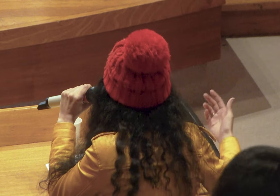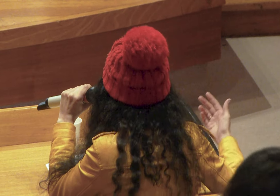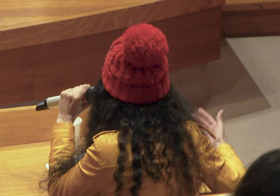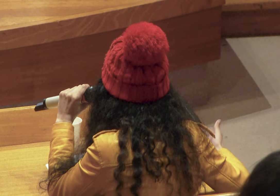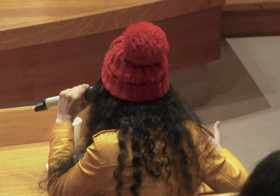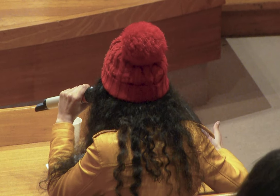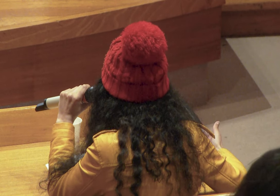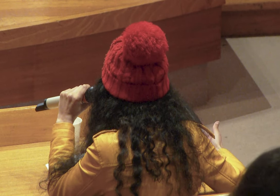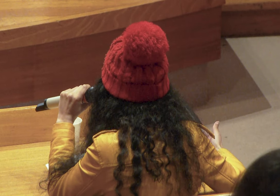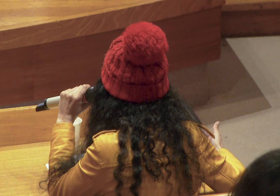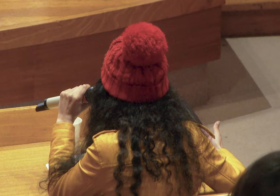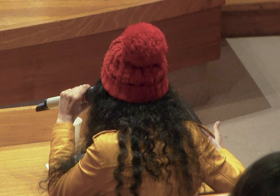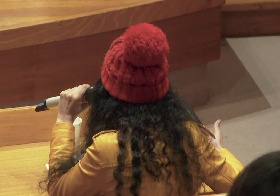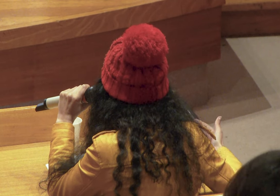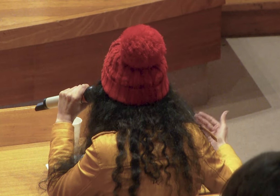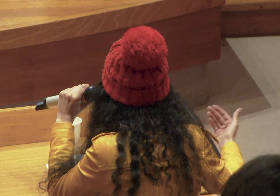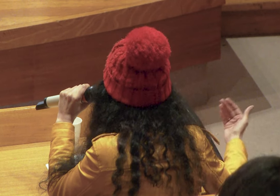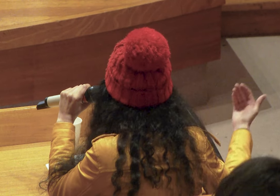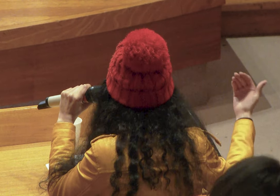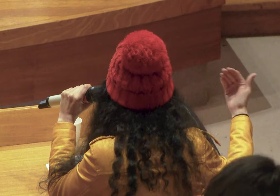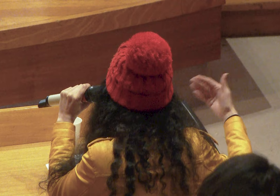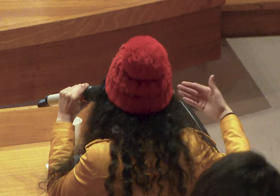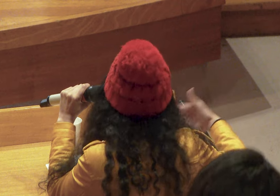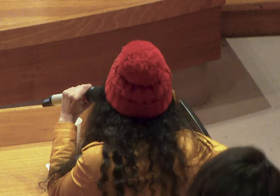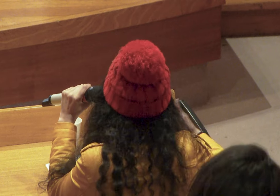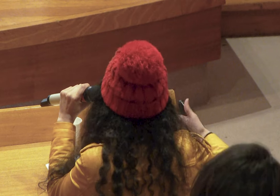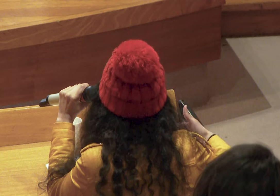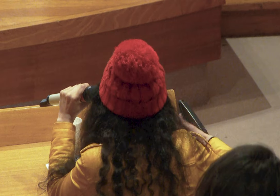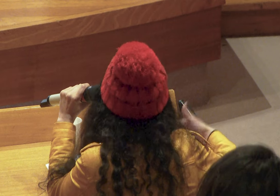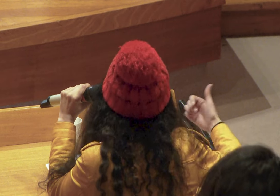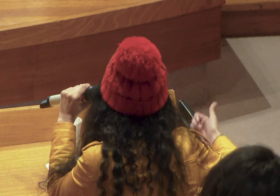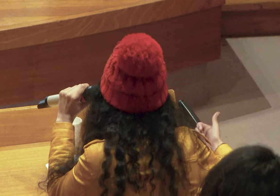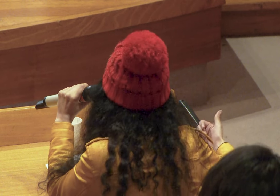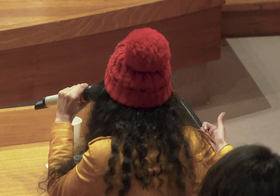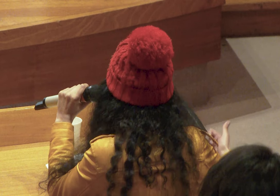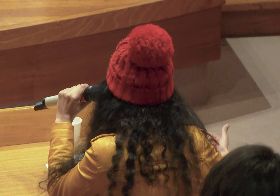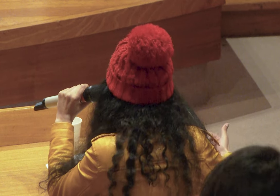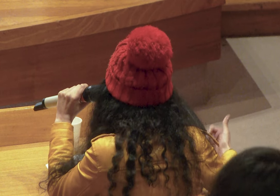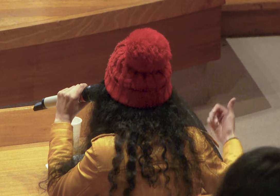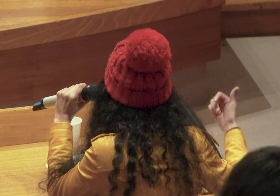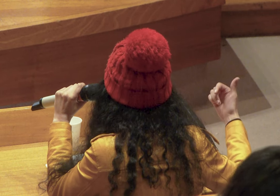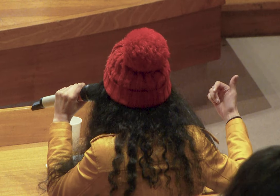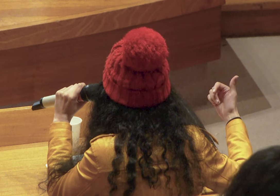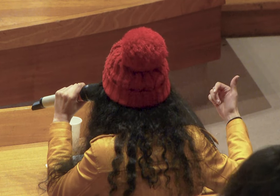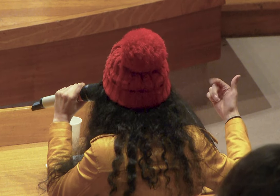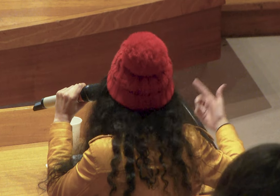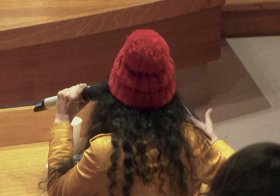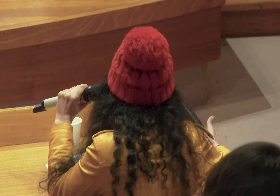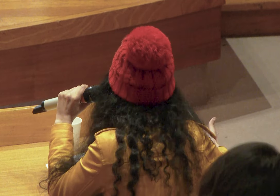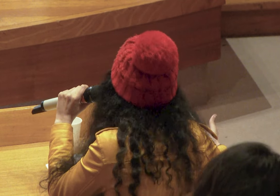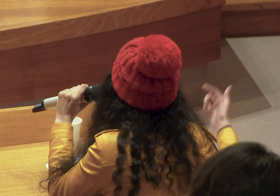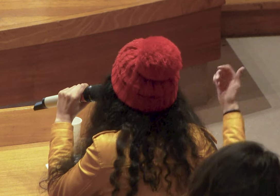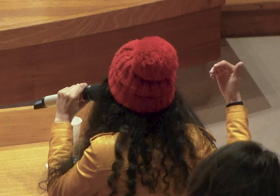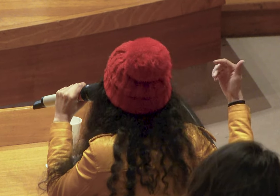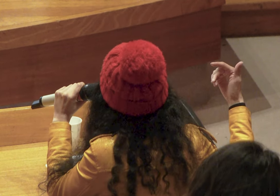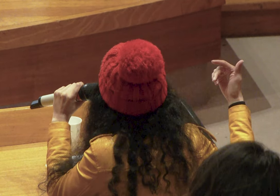richesse. Et la triple peine, c'est, me concernant, je suis Andy, une